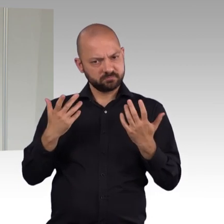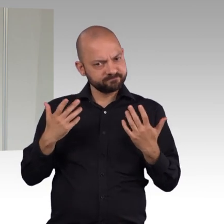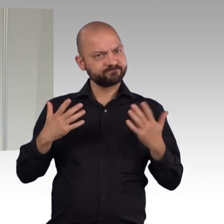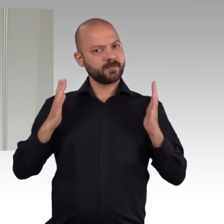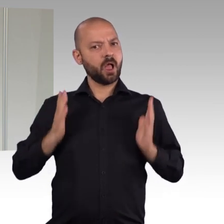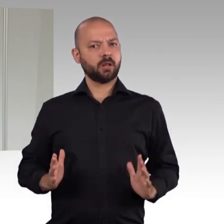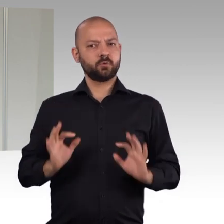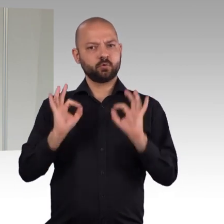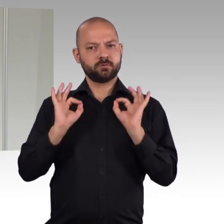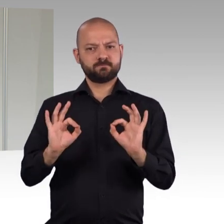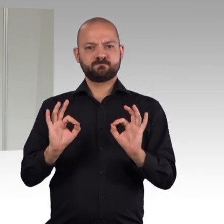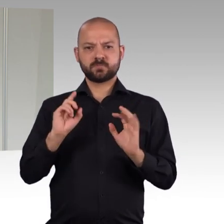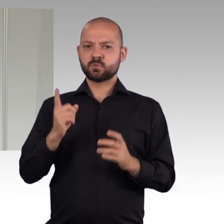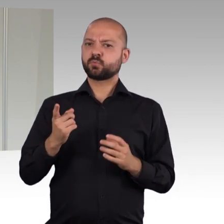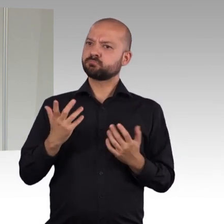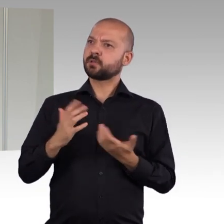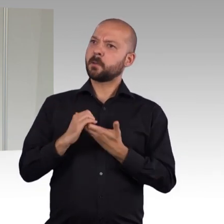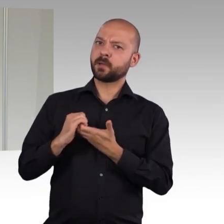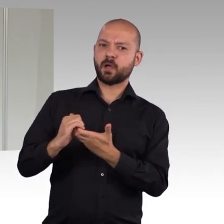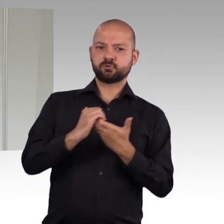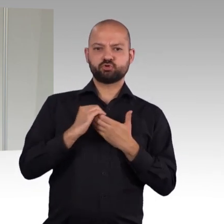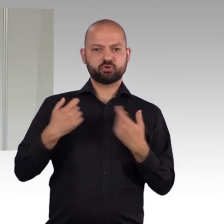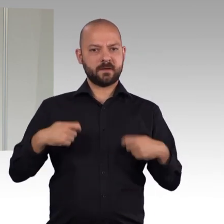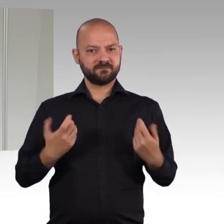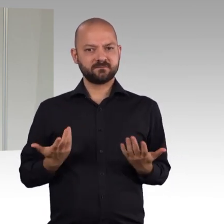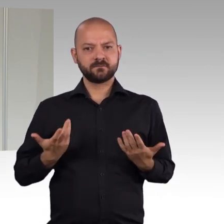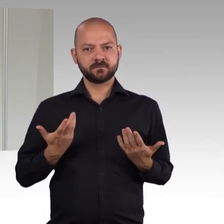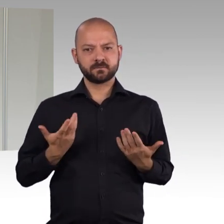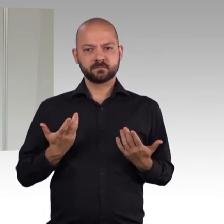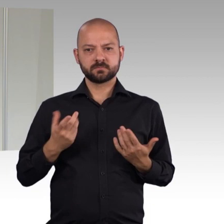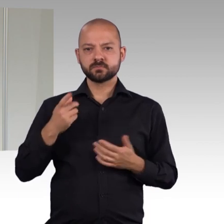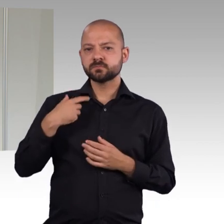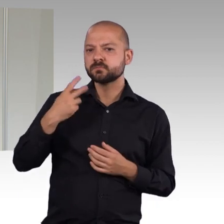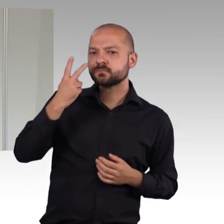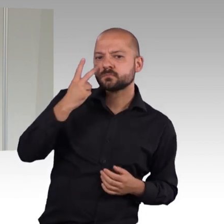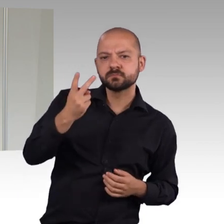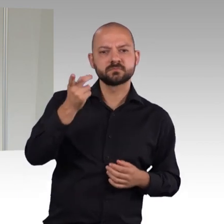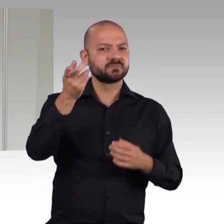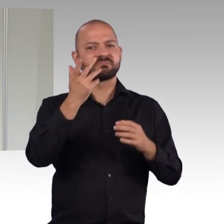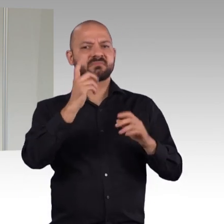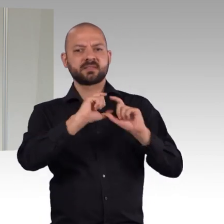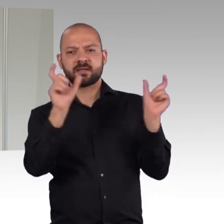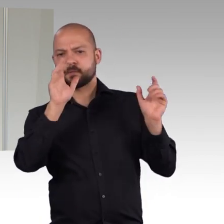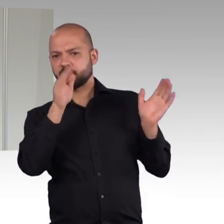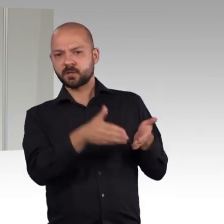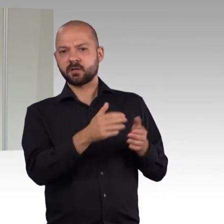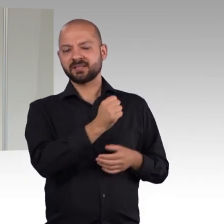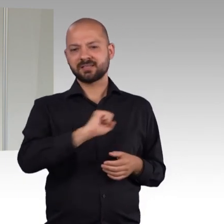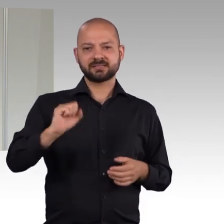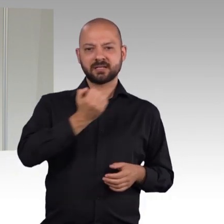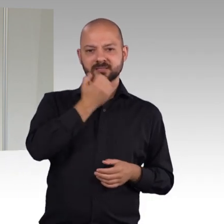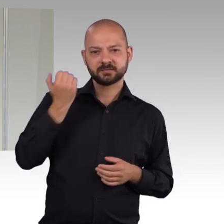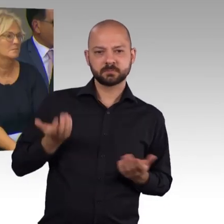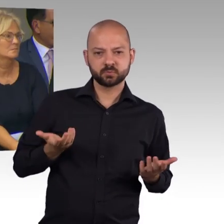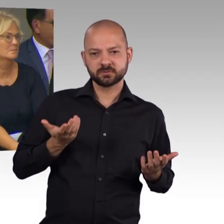ihnen. Und auch hier sind schonungslose Aufklärung und klare Konsequenzen geboten. Und dann nehmen wir Sie beim Wort, Frau Ministerin. Denn es